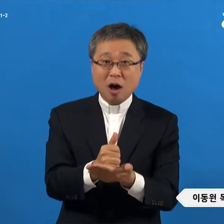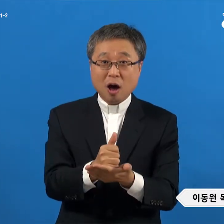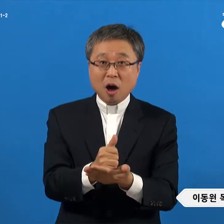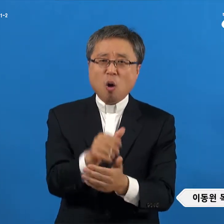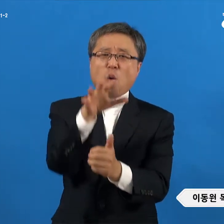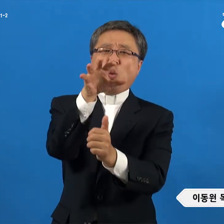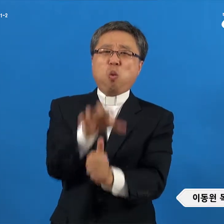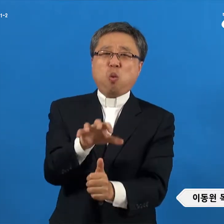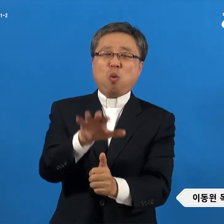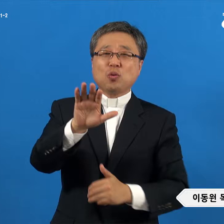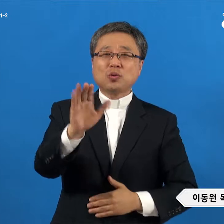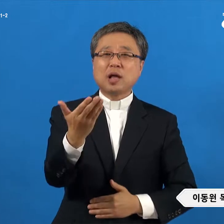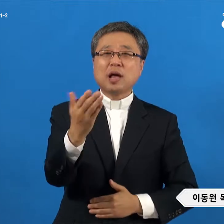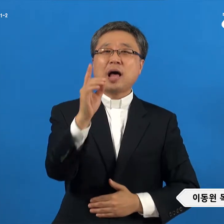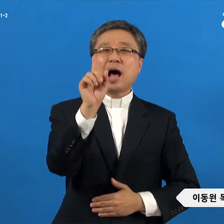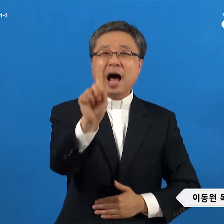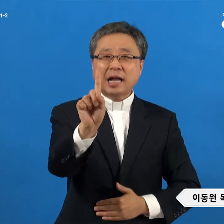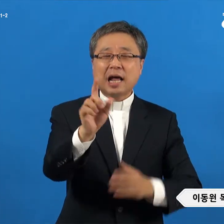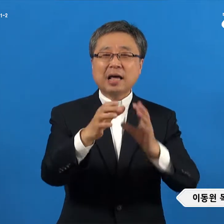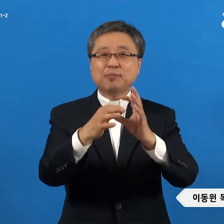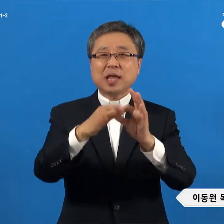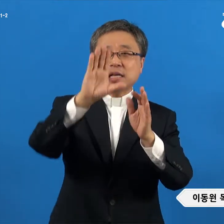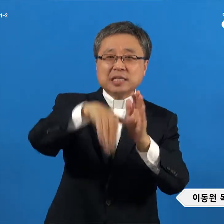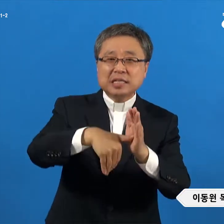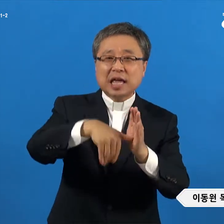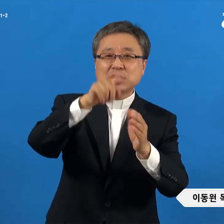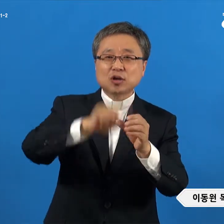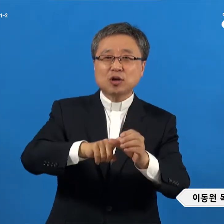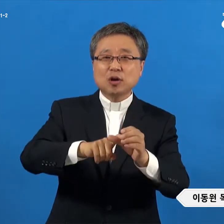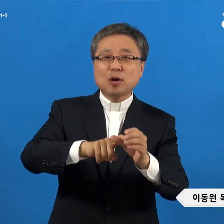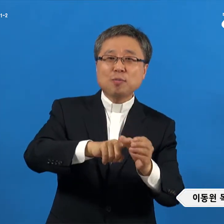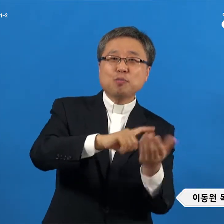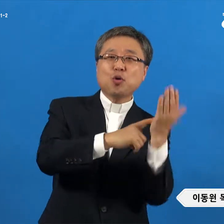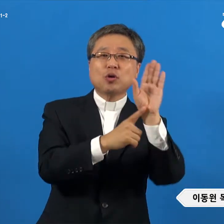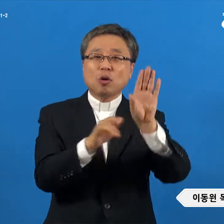된 하나의 우리 시대적 표현이 바로 중독이라고 생각을 해요. 중독.